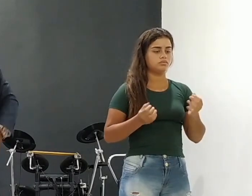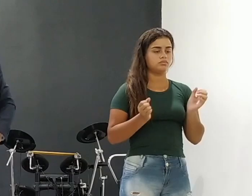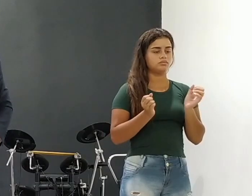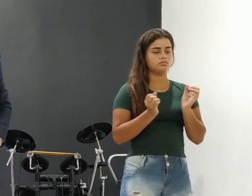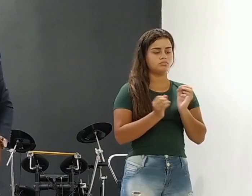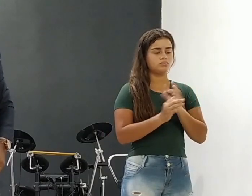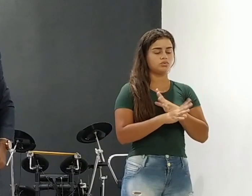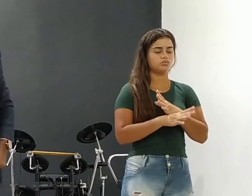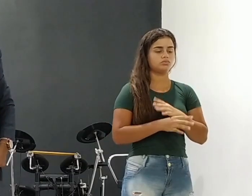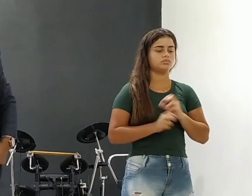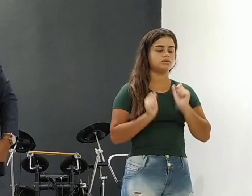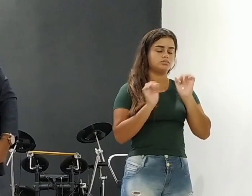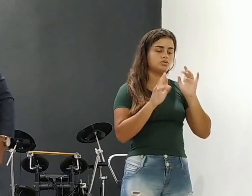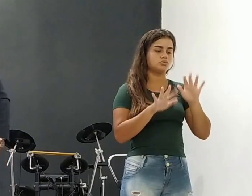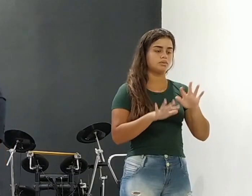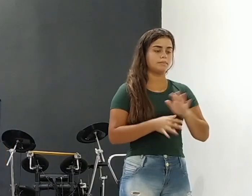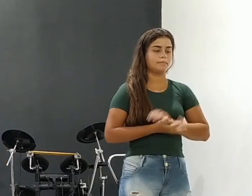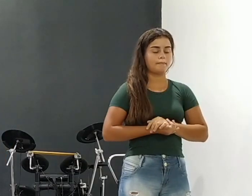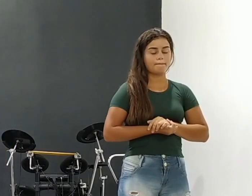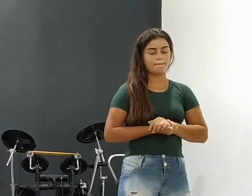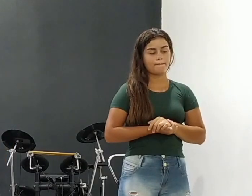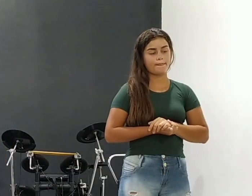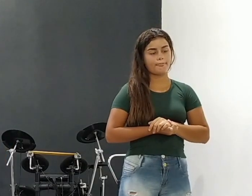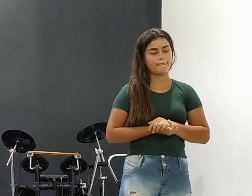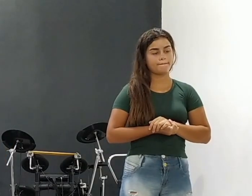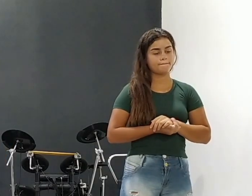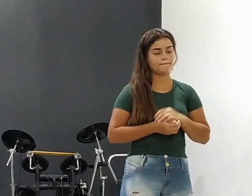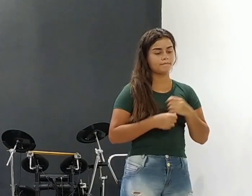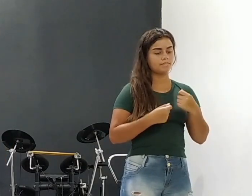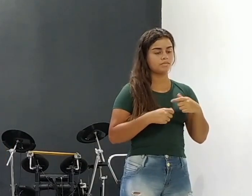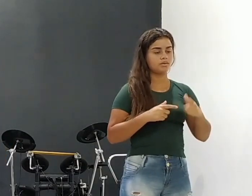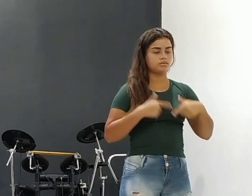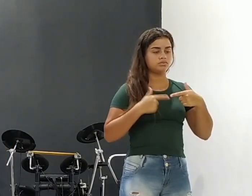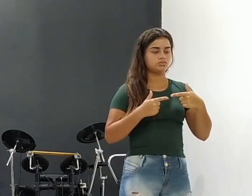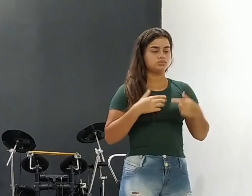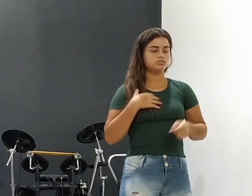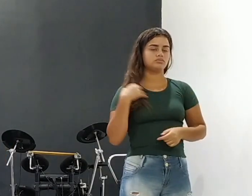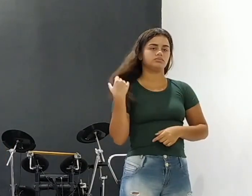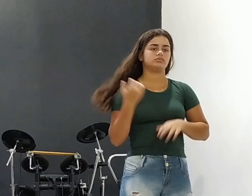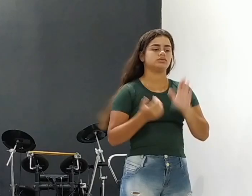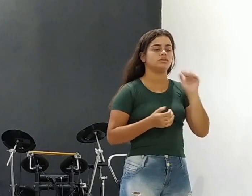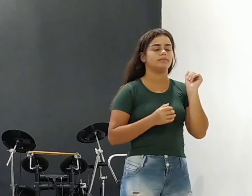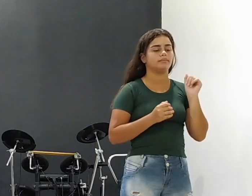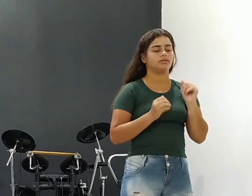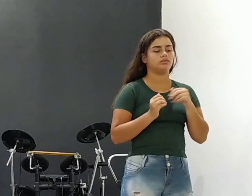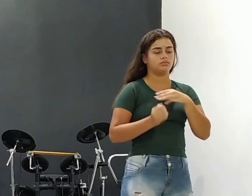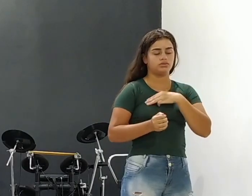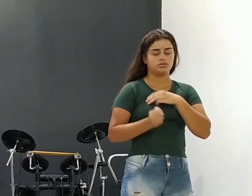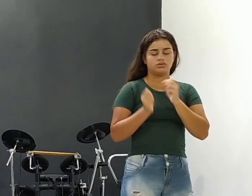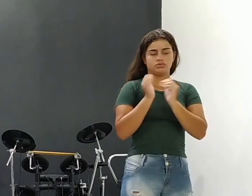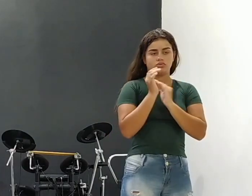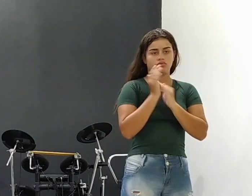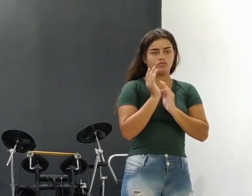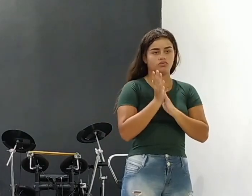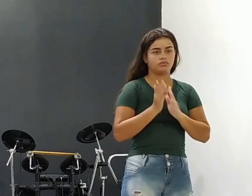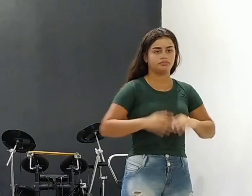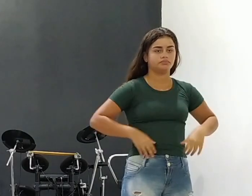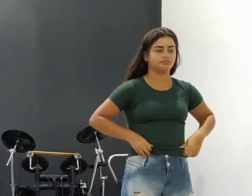te abençoar. Só depende de você. Queria chamar já o Ministério de Louvor para cá. Peço que